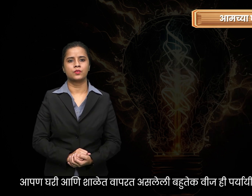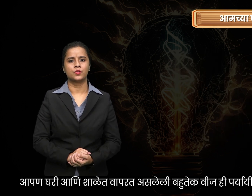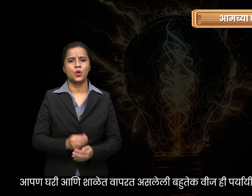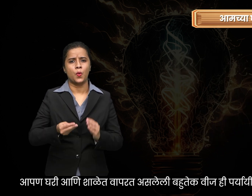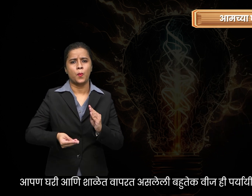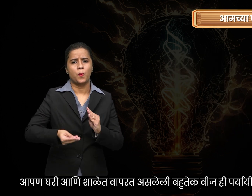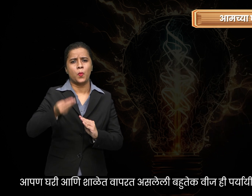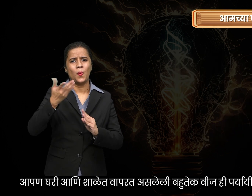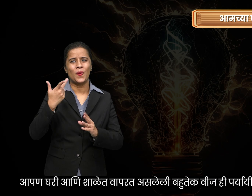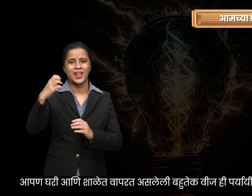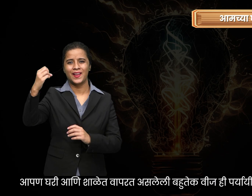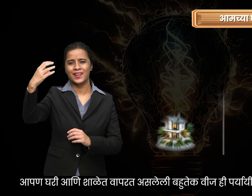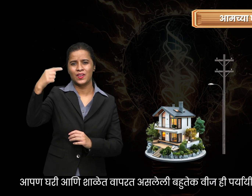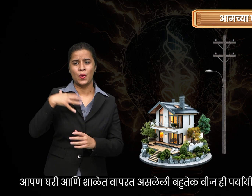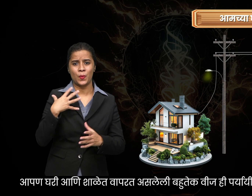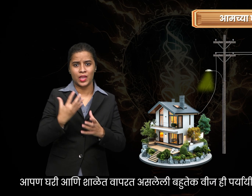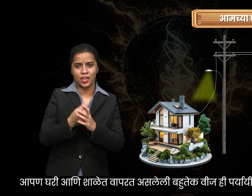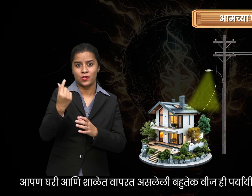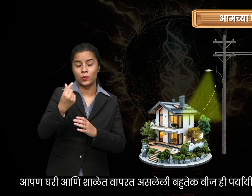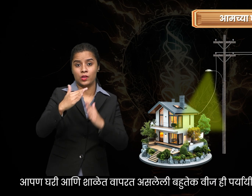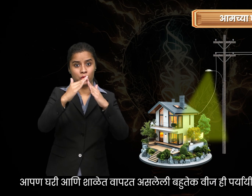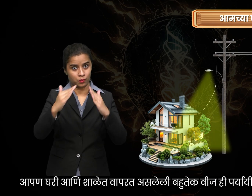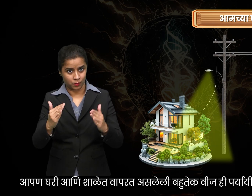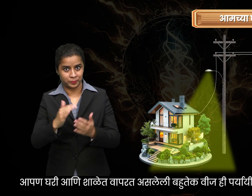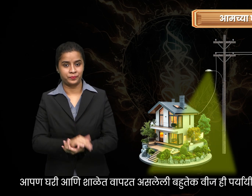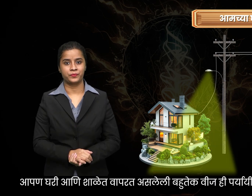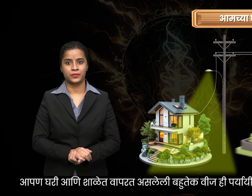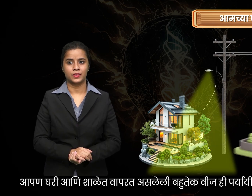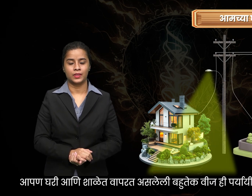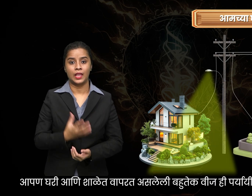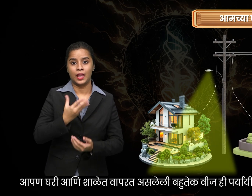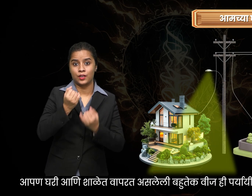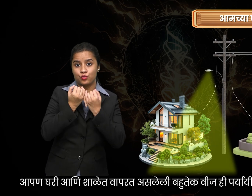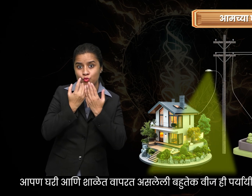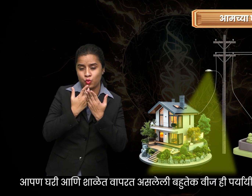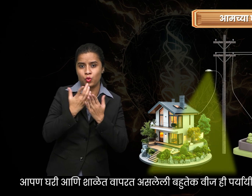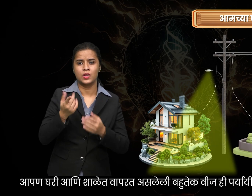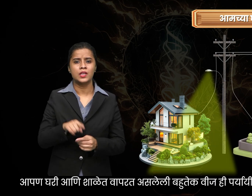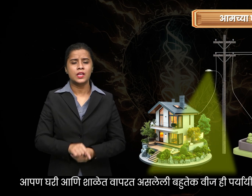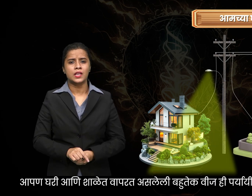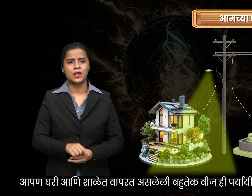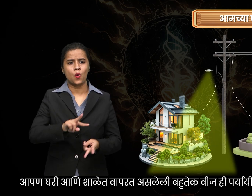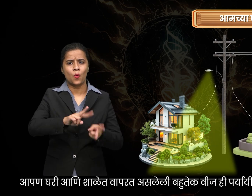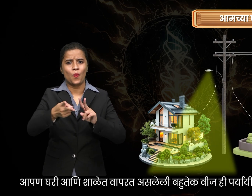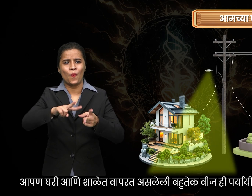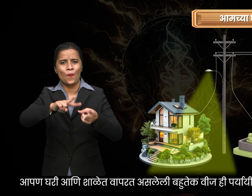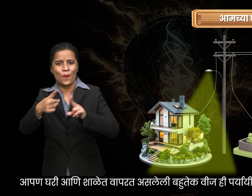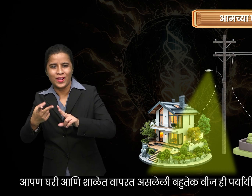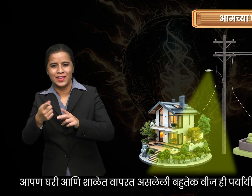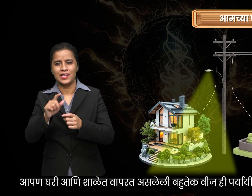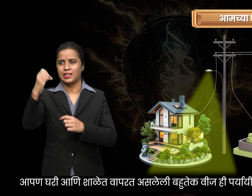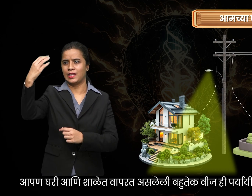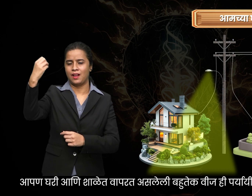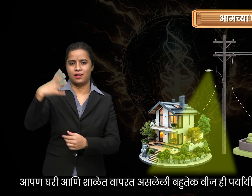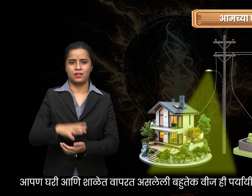आपण घरी आणि शाळेत वापरत असलेली बहुतेक वीज ही पर्यायी विद्युत प्रवाहाची असते.